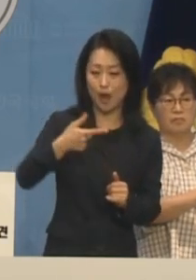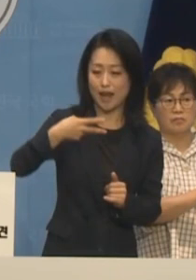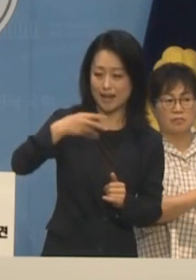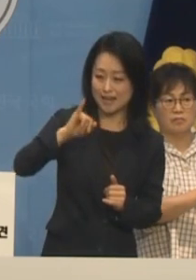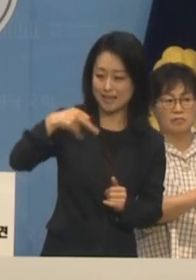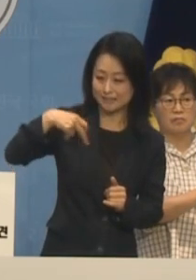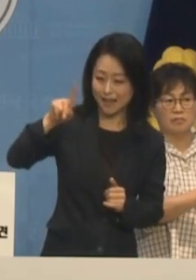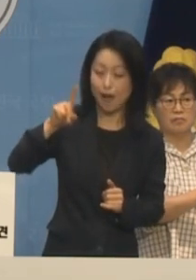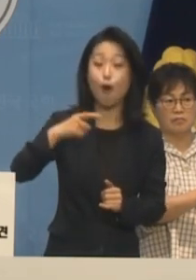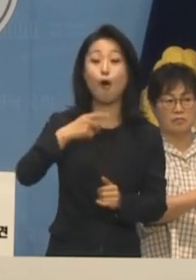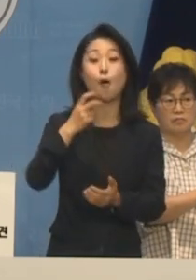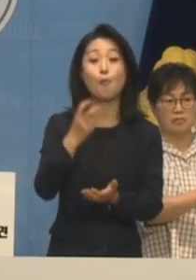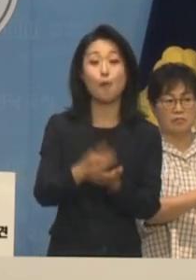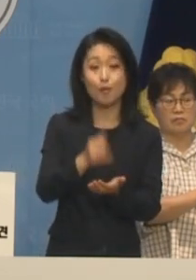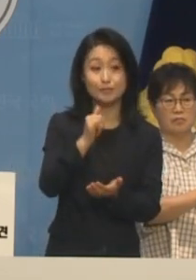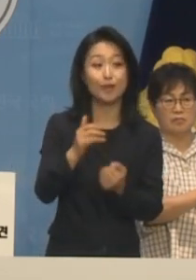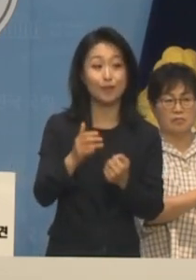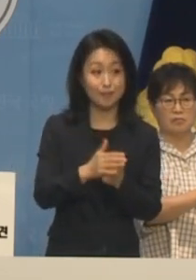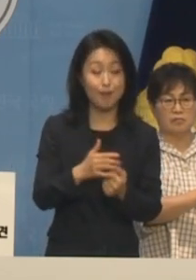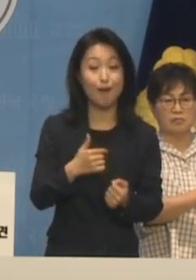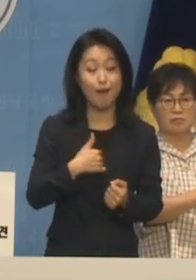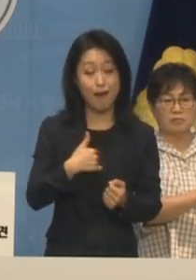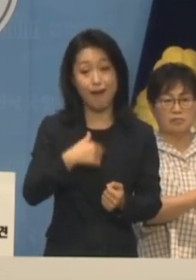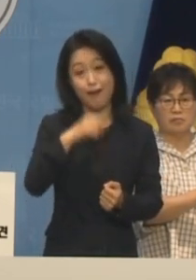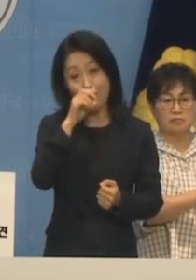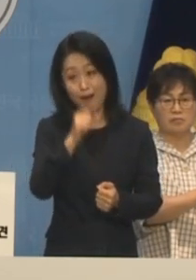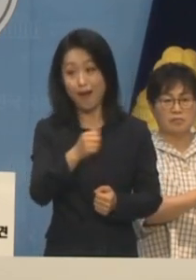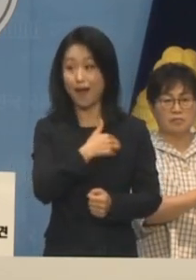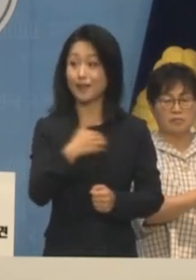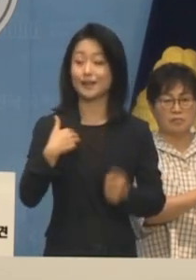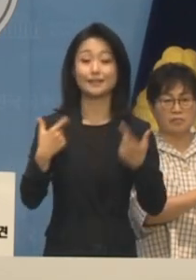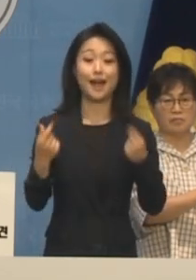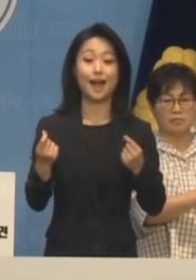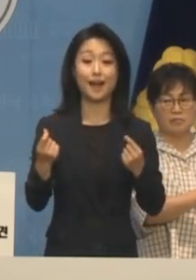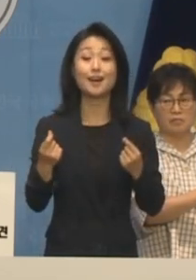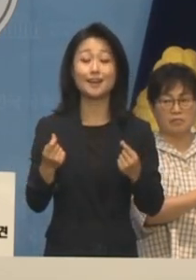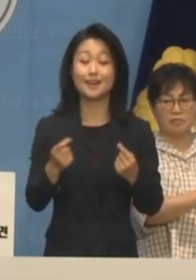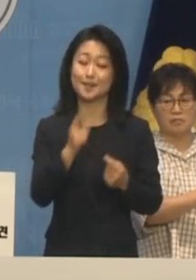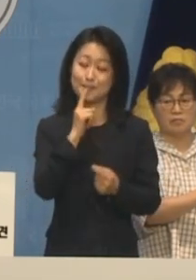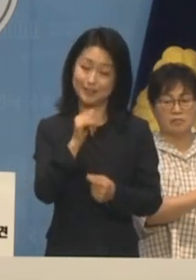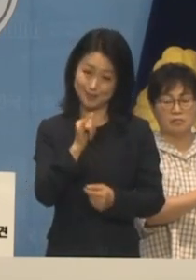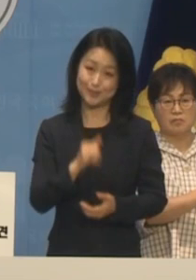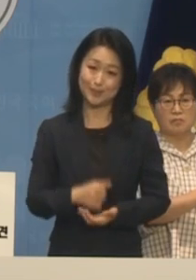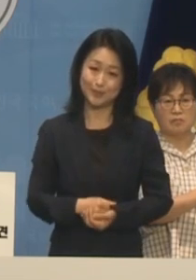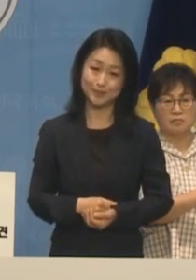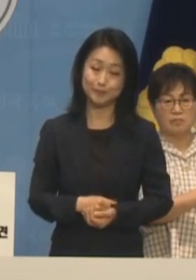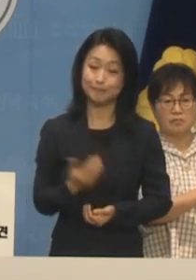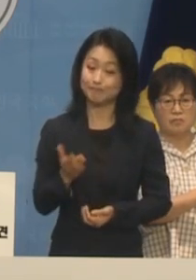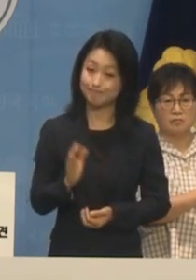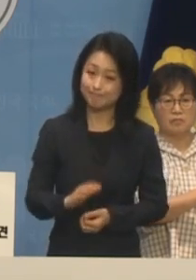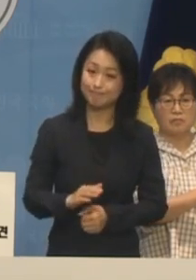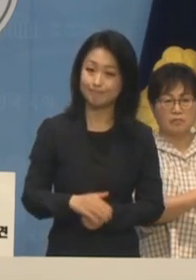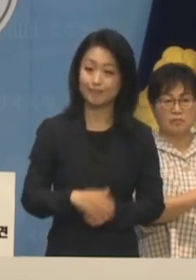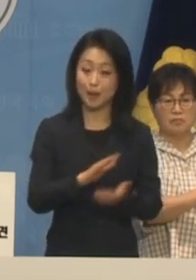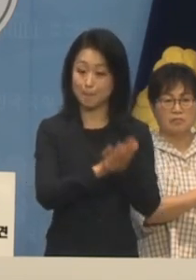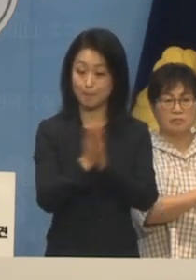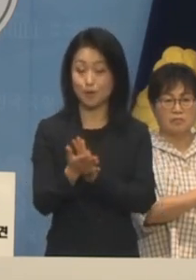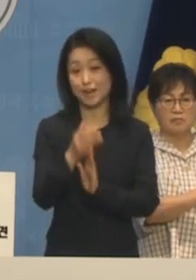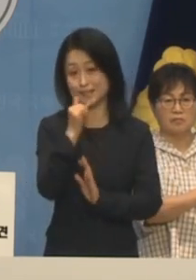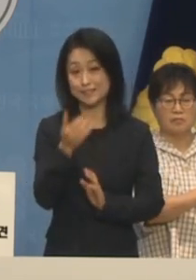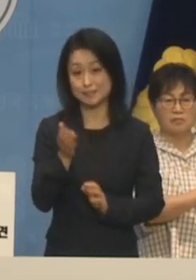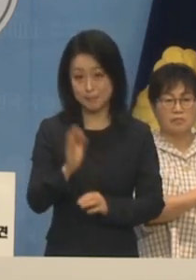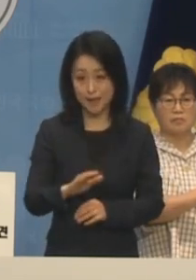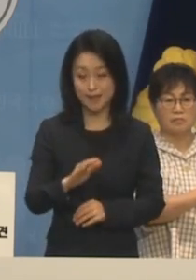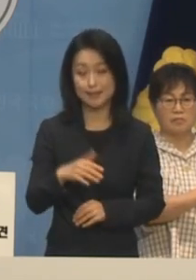생기니까 조금씩 바뀌어지고 있구나. 나부터 당당해지자. 라는 생각이 들었다고 합니다. 그런데 이러한 변화에도